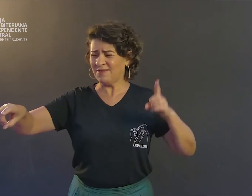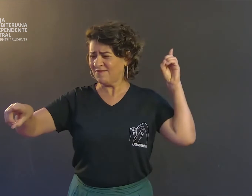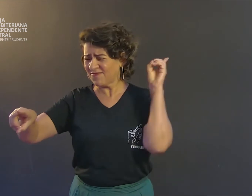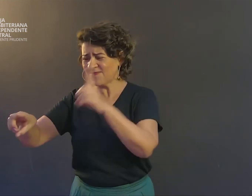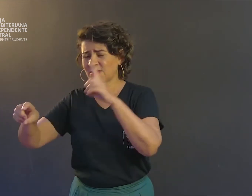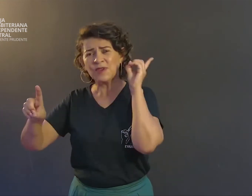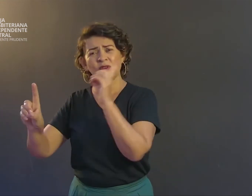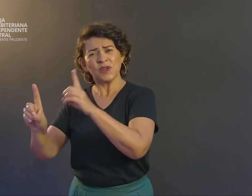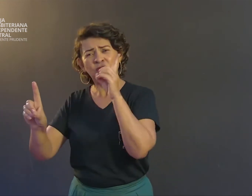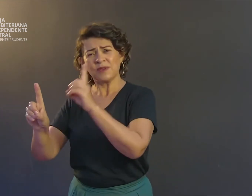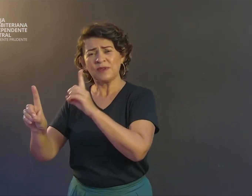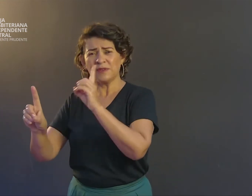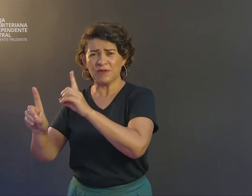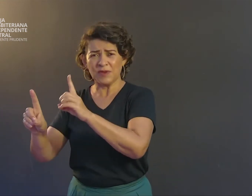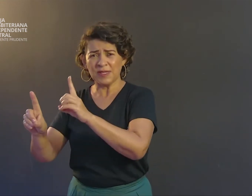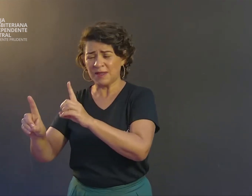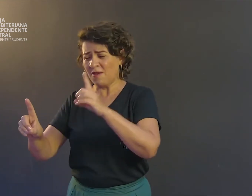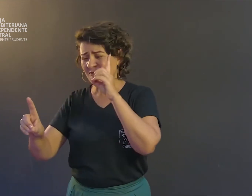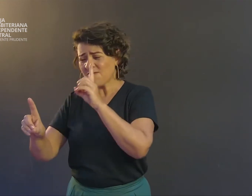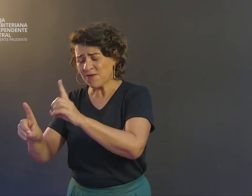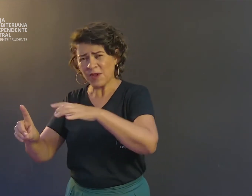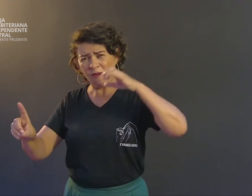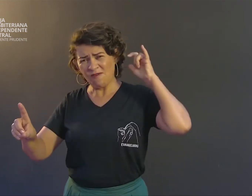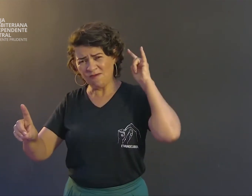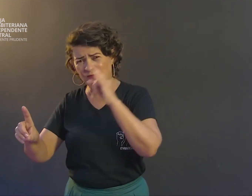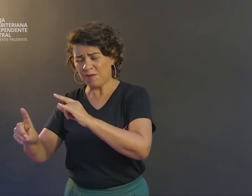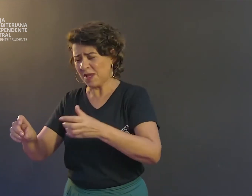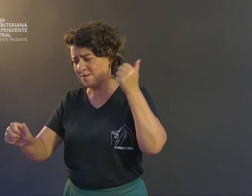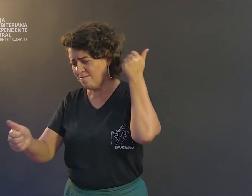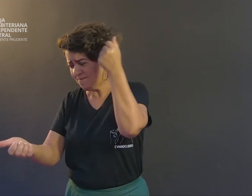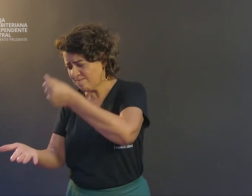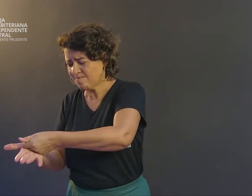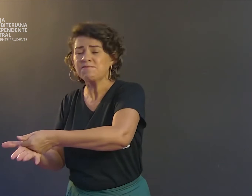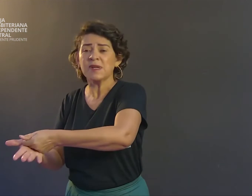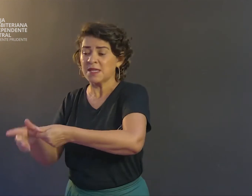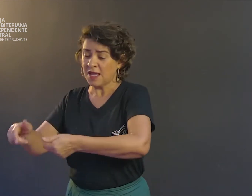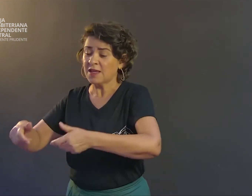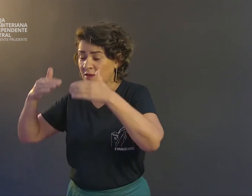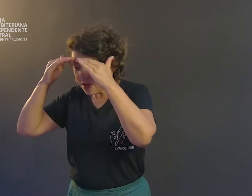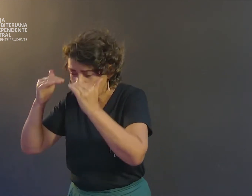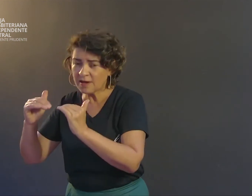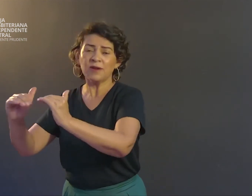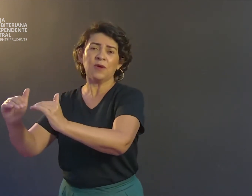o que faziam e de desfrutar dos mesmos prazeres que todos desfrutavam.